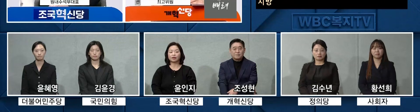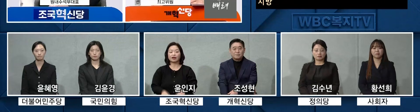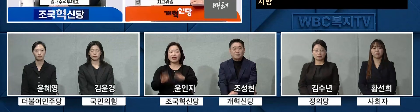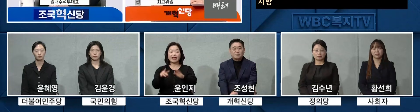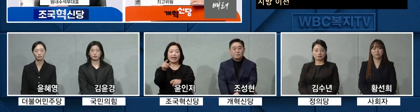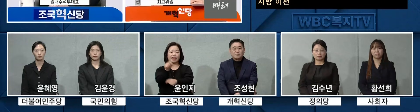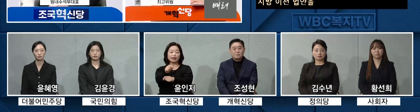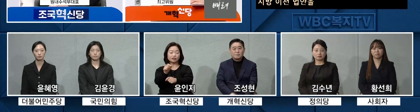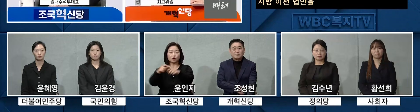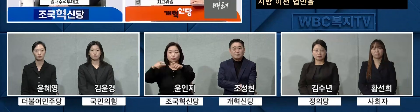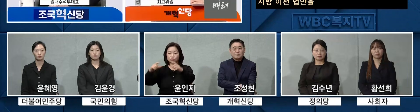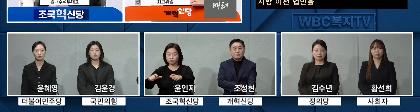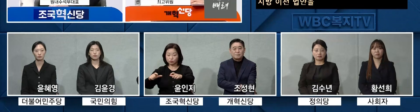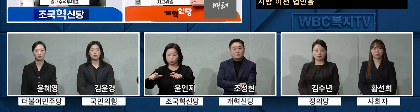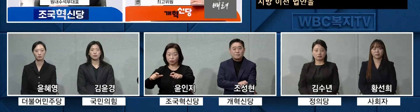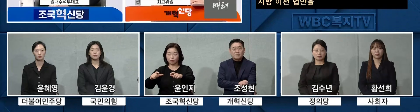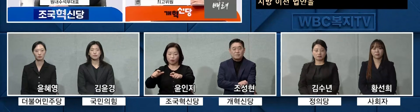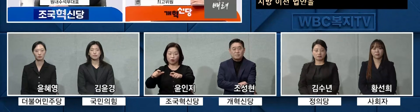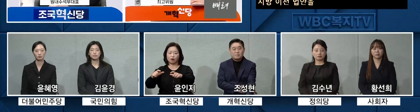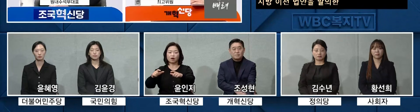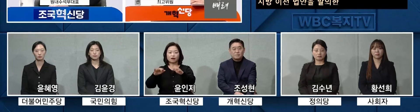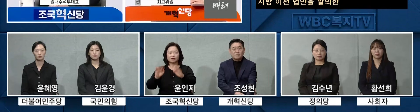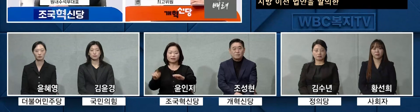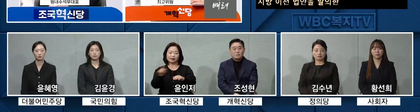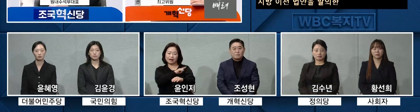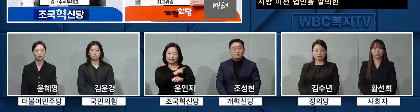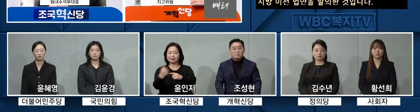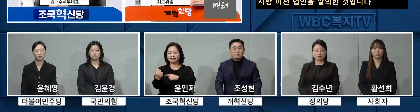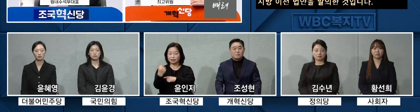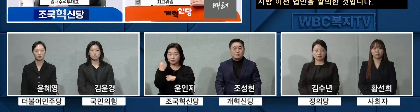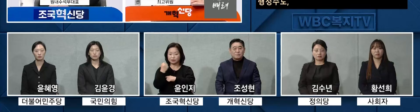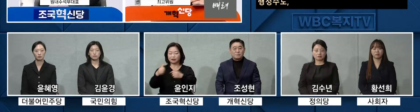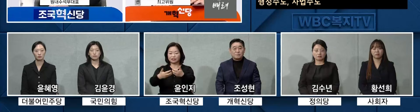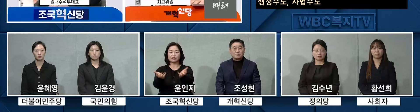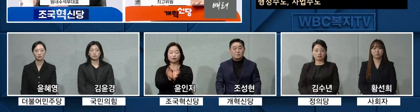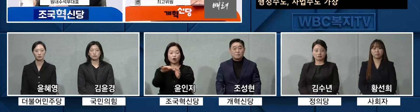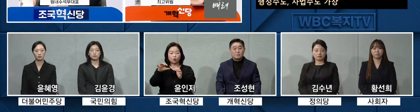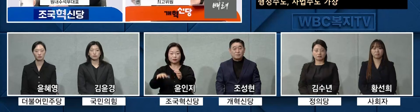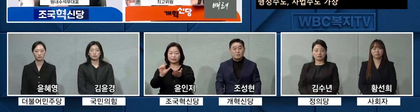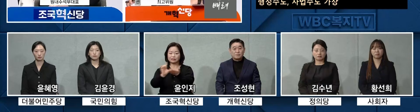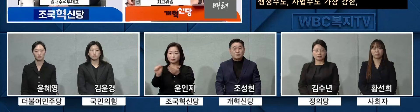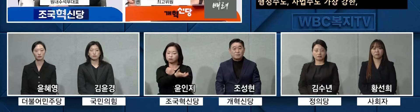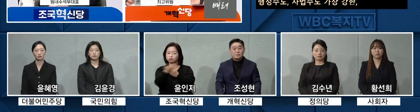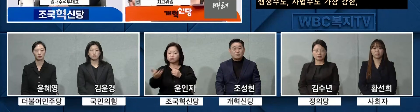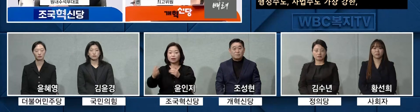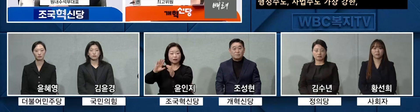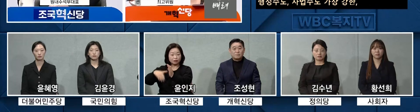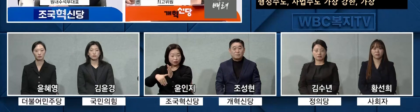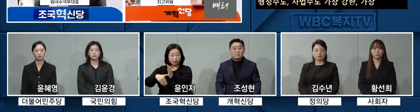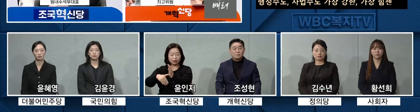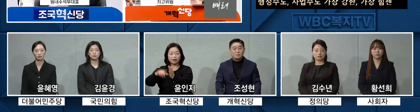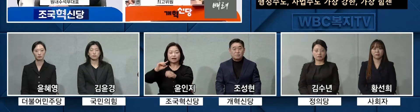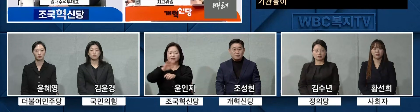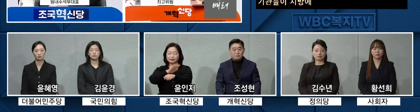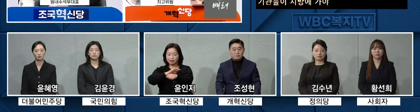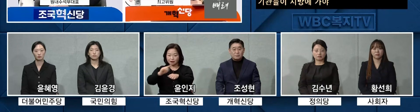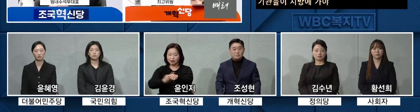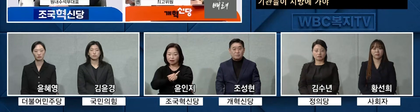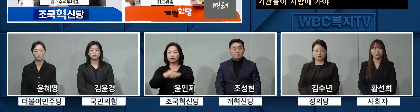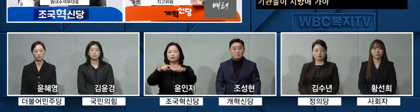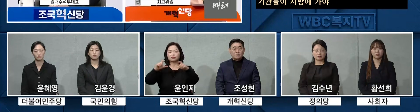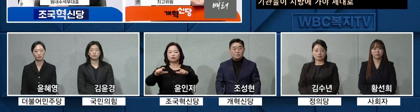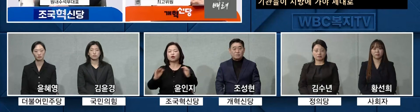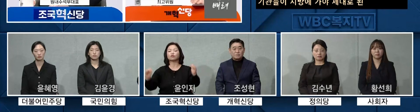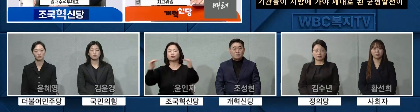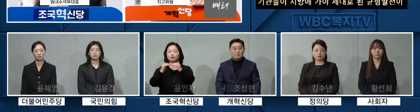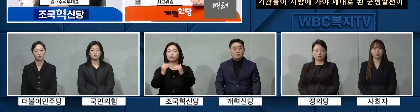행정수도, 사법수도 가장 강한, 가장 힘센 기관들이 지방에 가야 제대로 된 균형 발전이 이루어지기